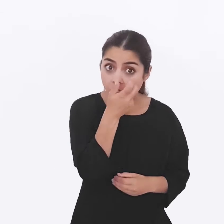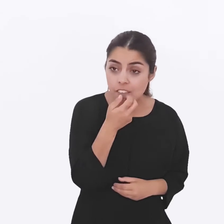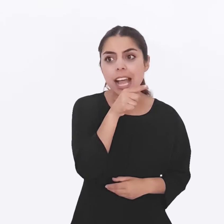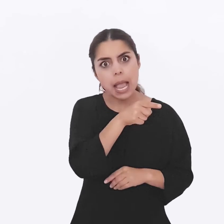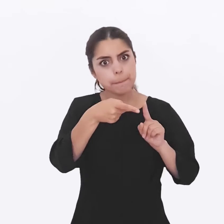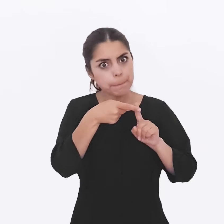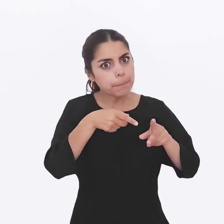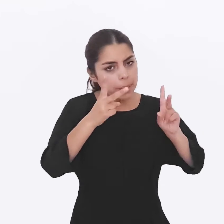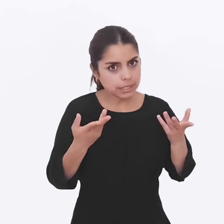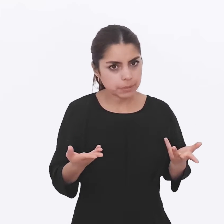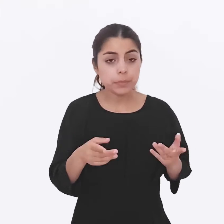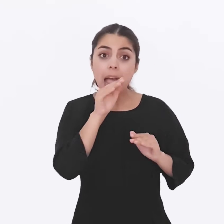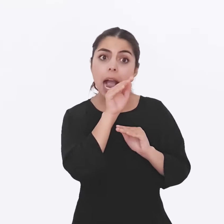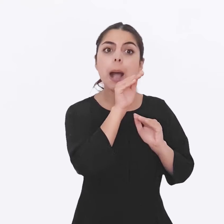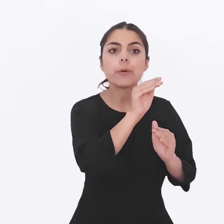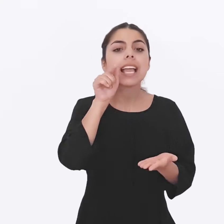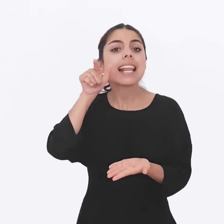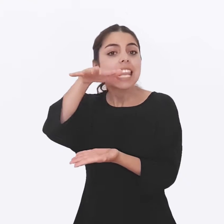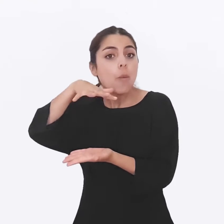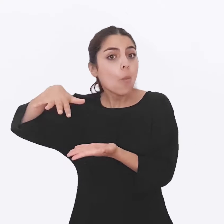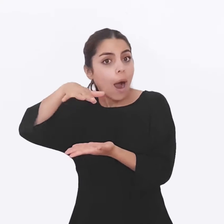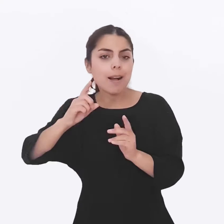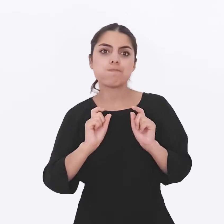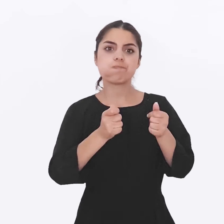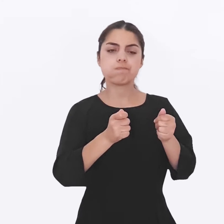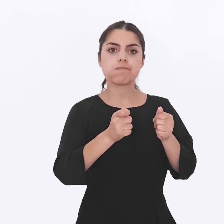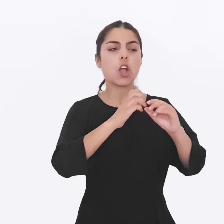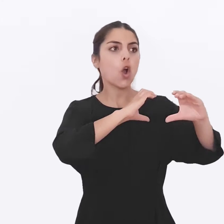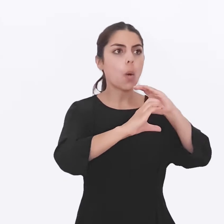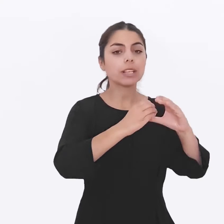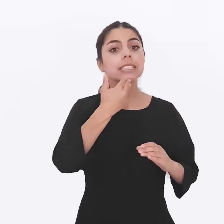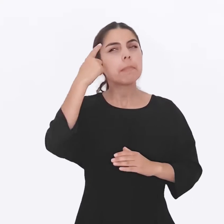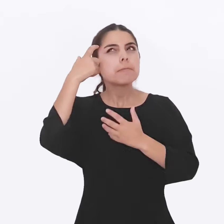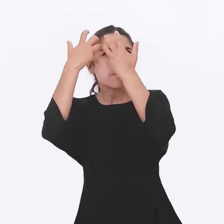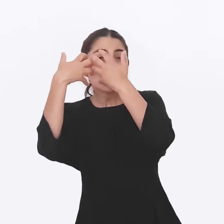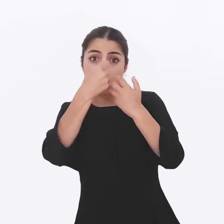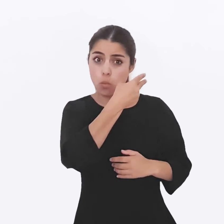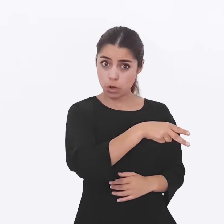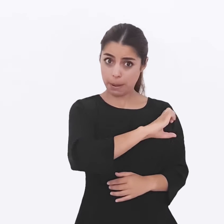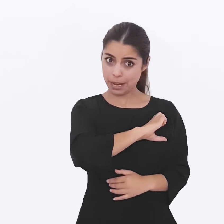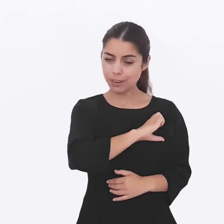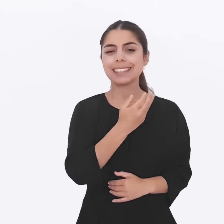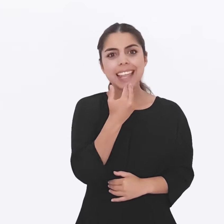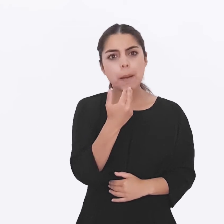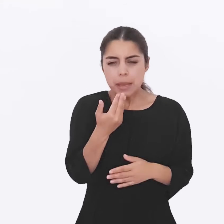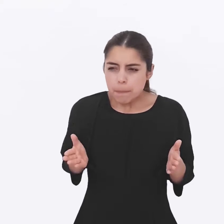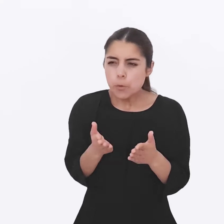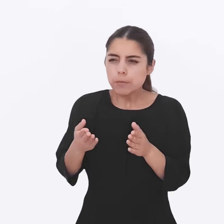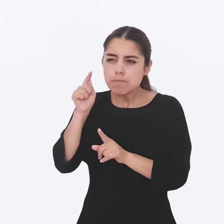de parte del estudiante para ello, pueden también apoyar el desarrollo del lenguaje y las habilidades de comunicación y pensamiento no solo en español, sino también en